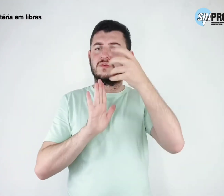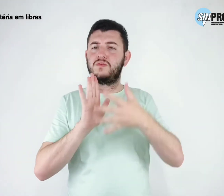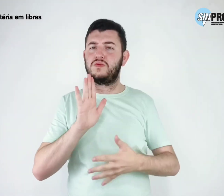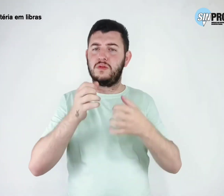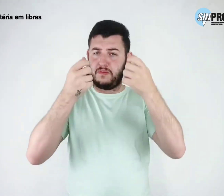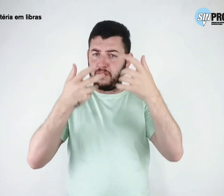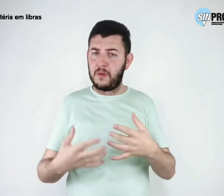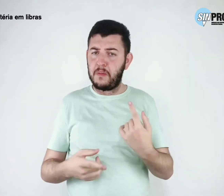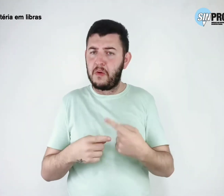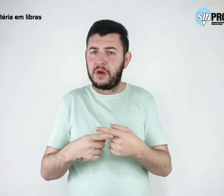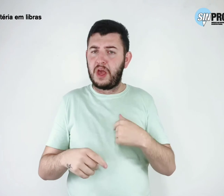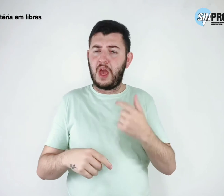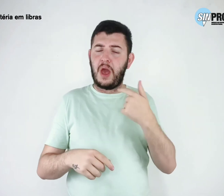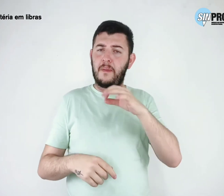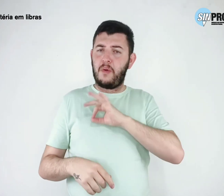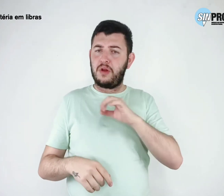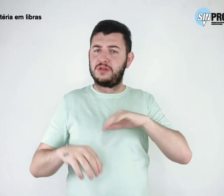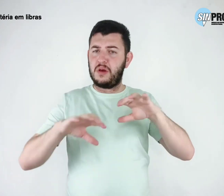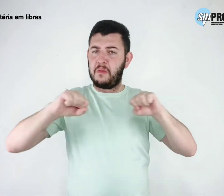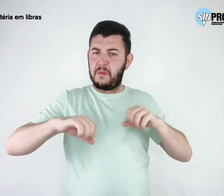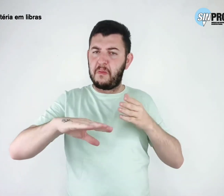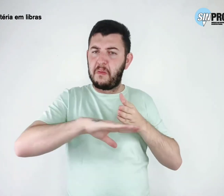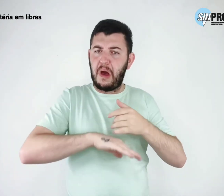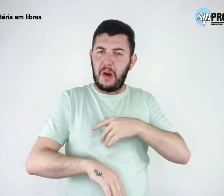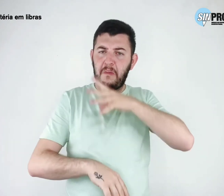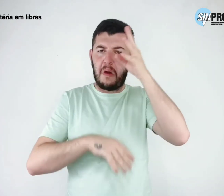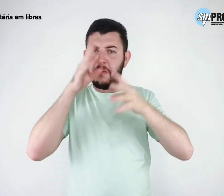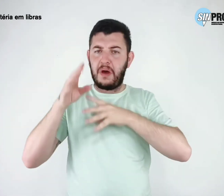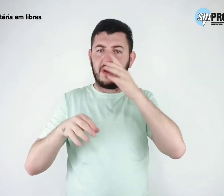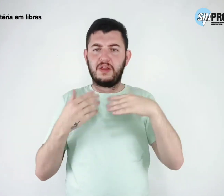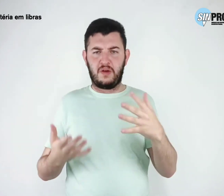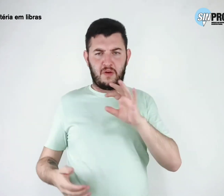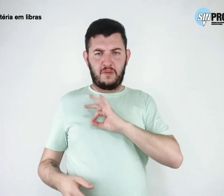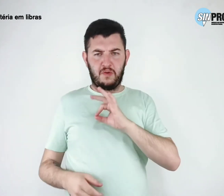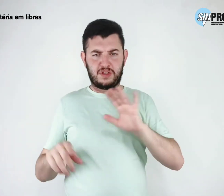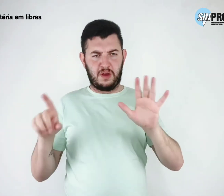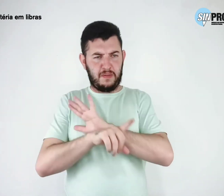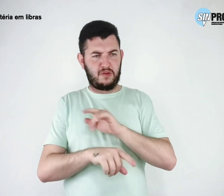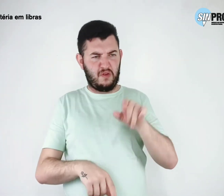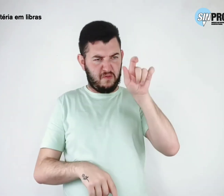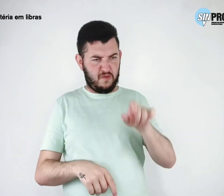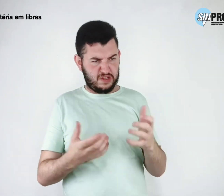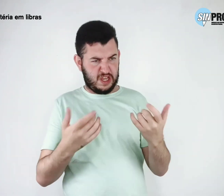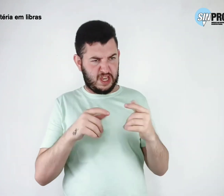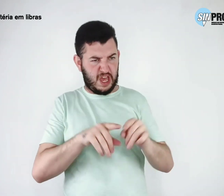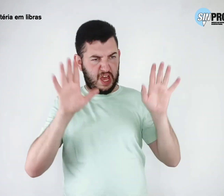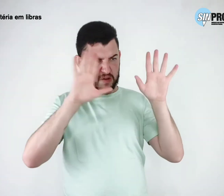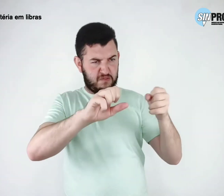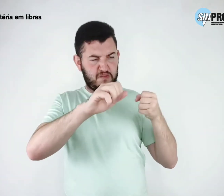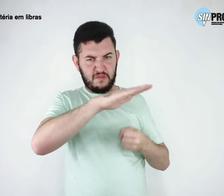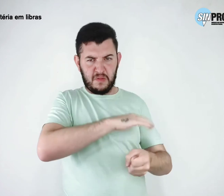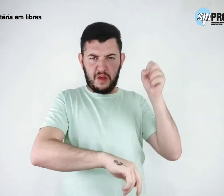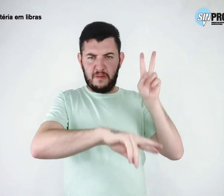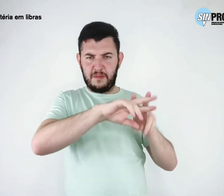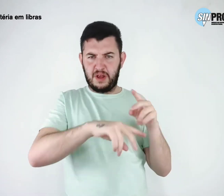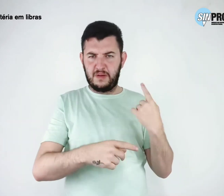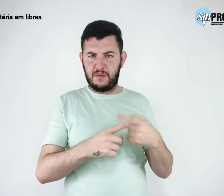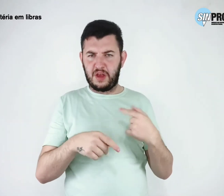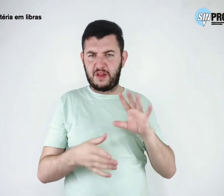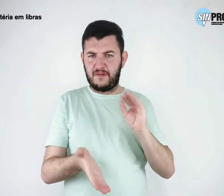ação violenta, o policial respondeu: "Você quer ser presa por desacato à autoridade ou